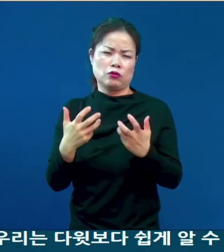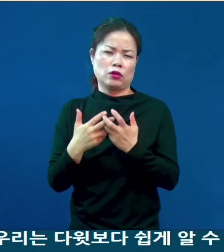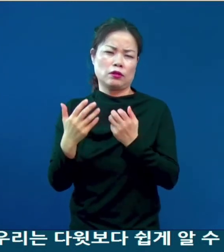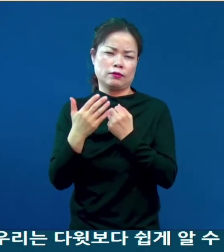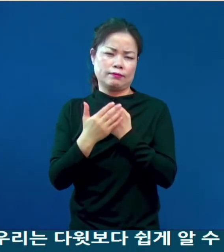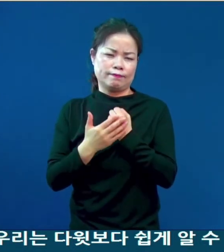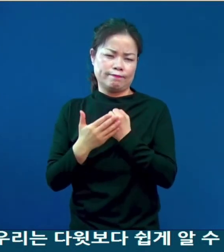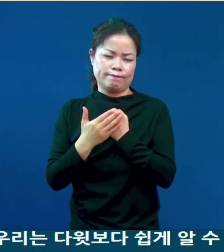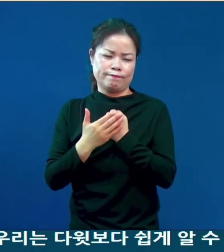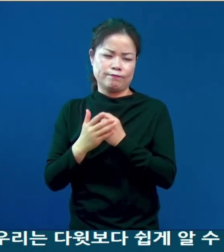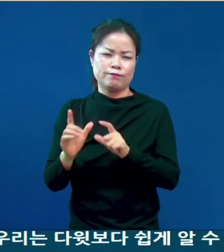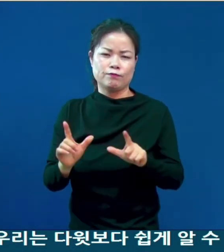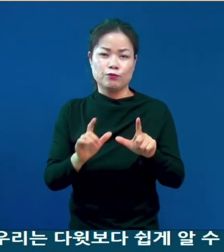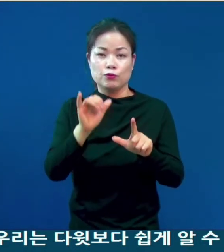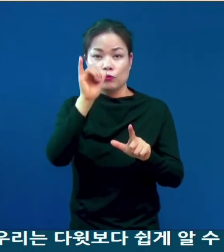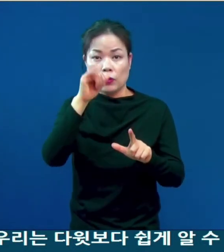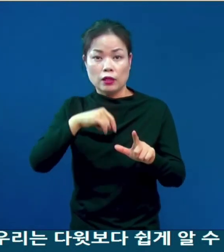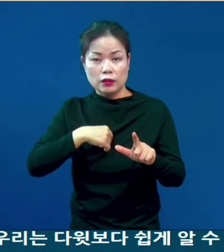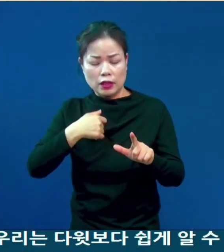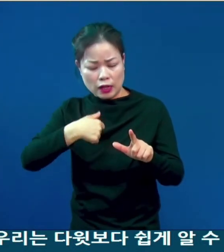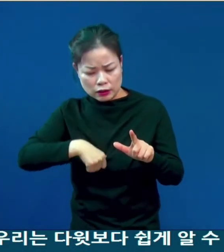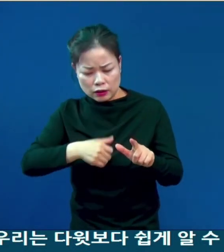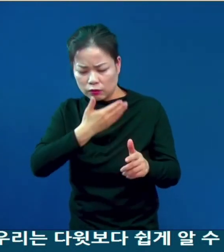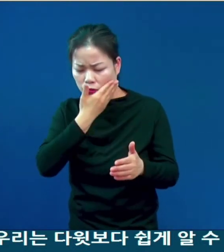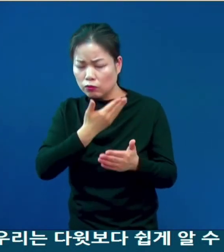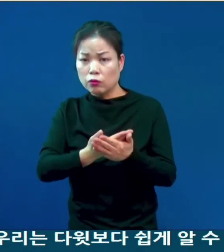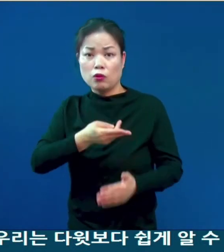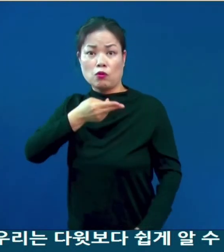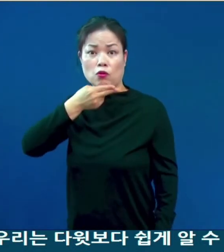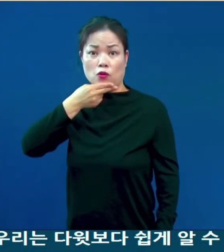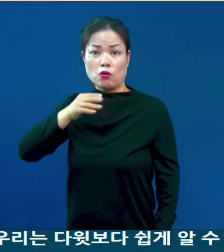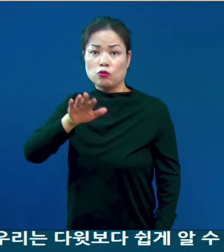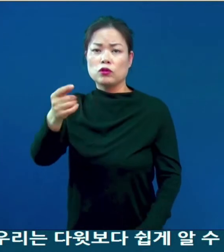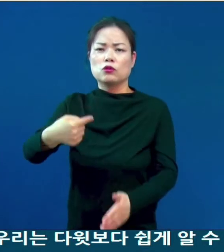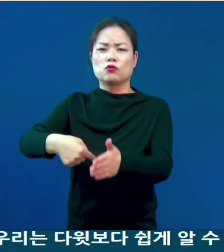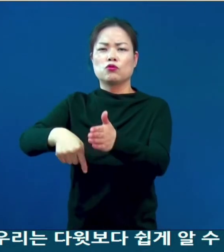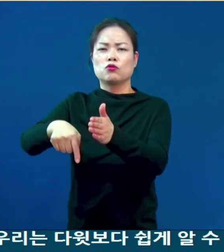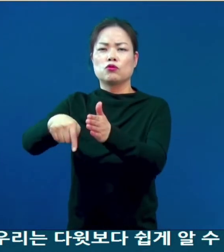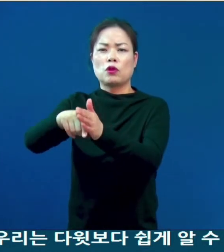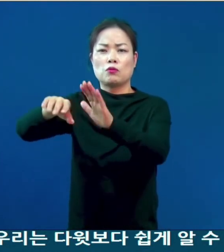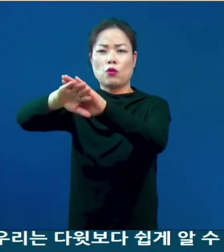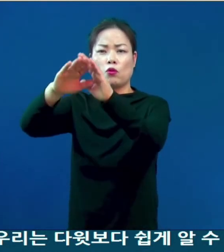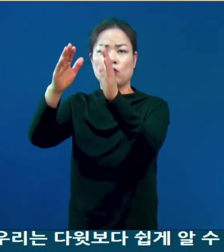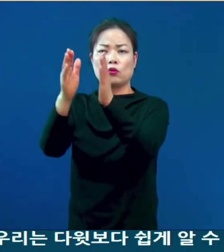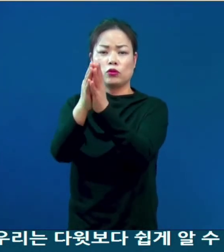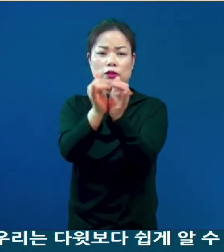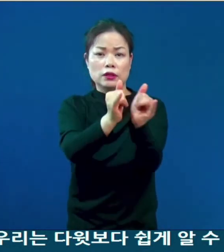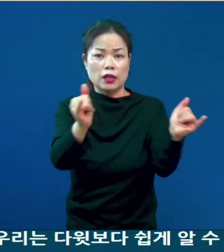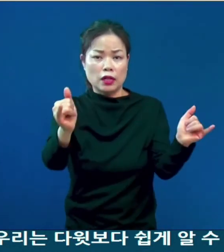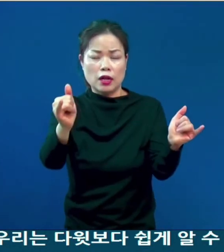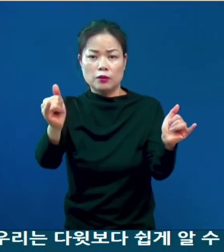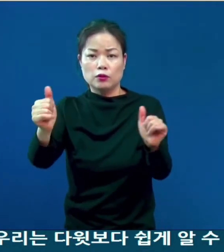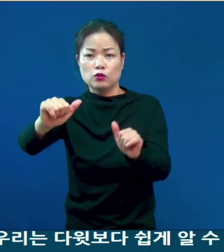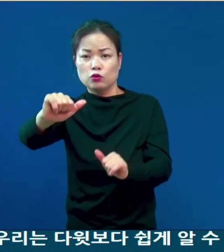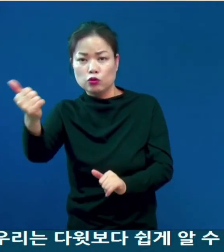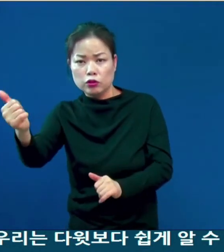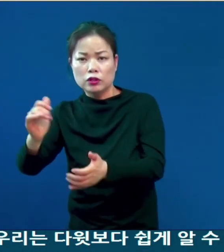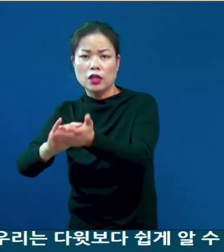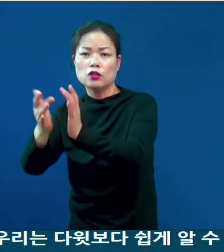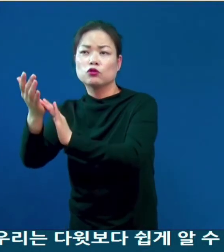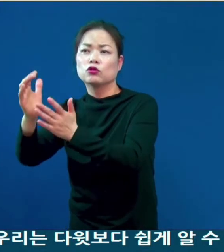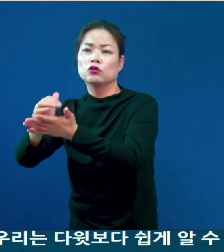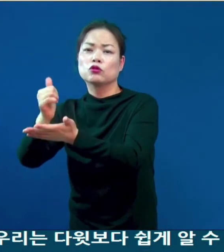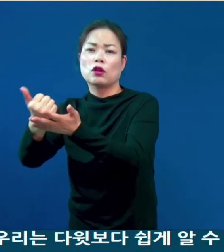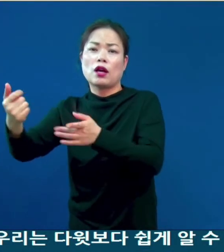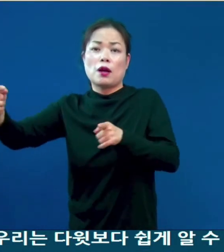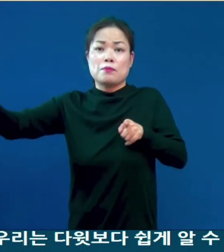살아가고 있습니다. 자기 아들을 아끼지 아니하시고 우리를 위해서 모든 사람을 위해서 내어주시니가 어찌 그 아들과